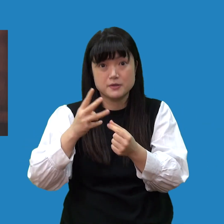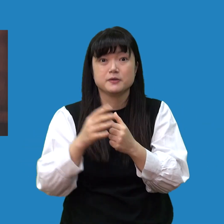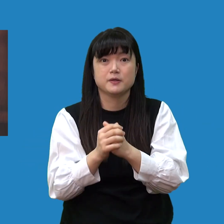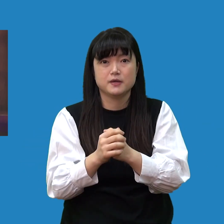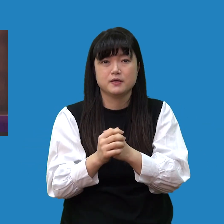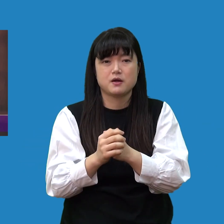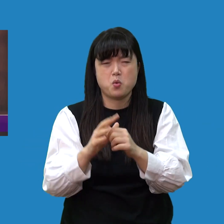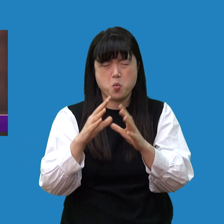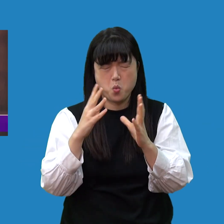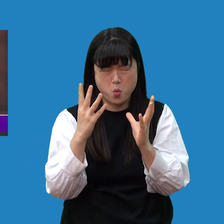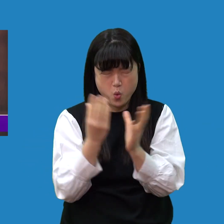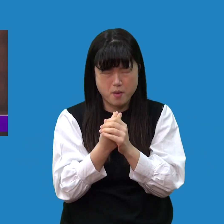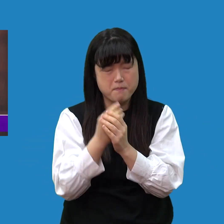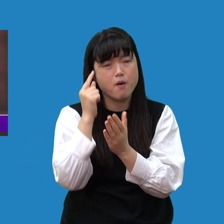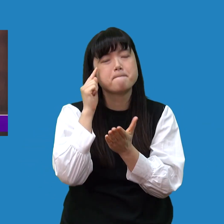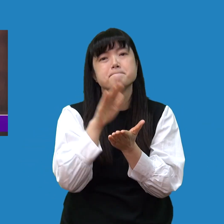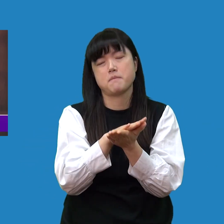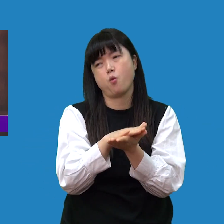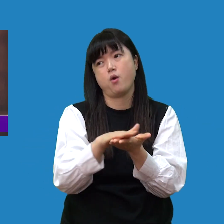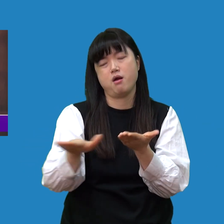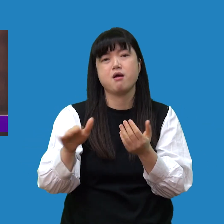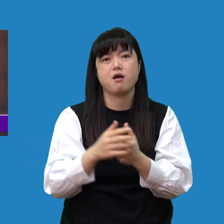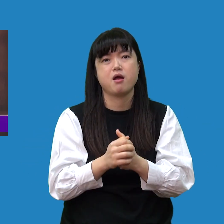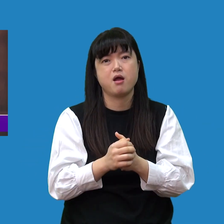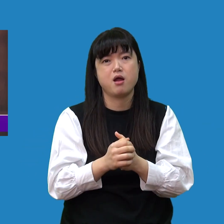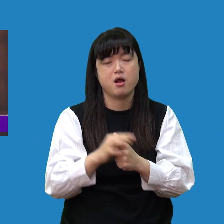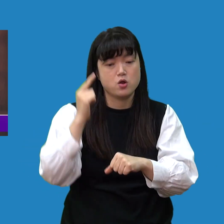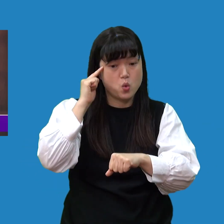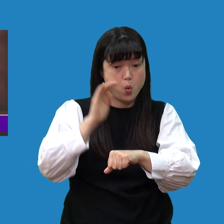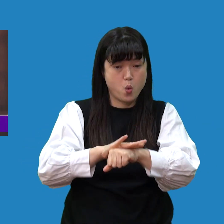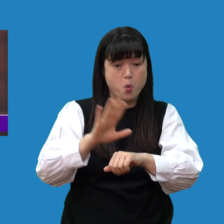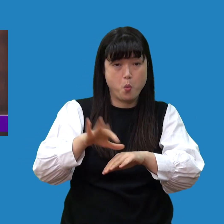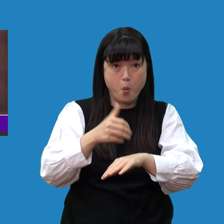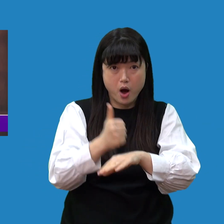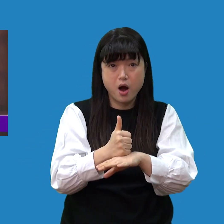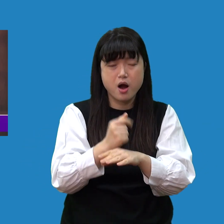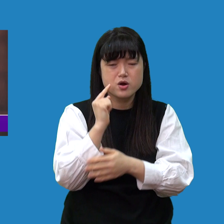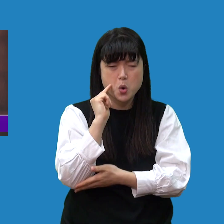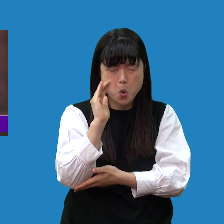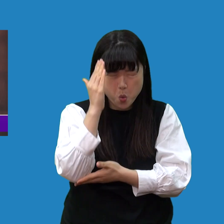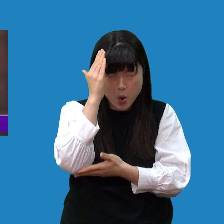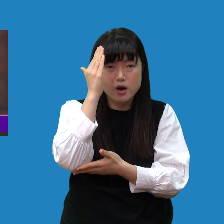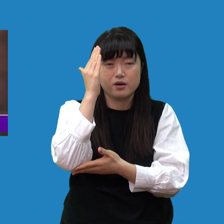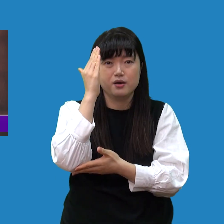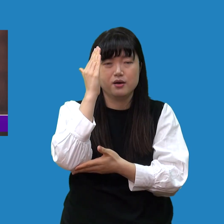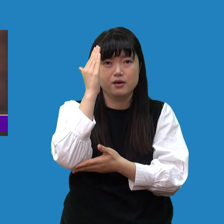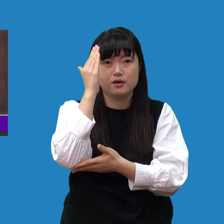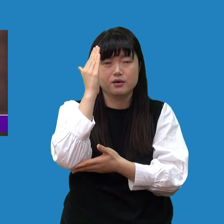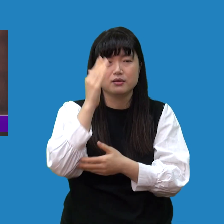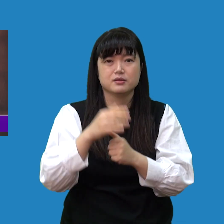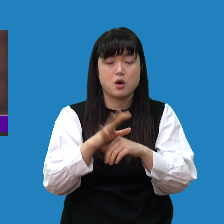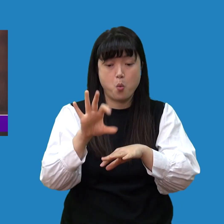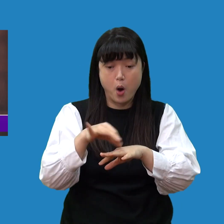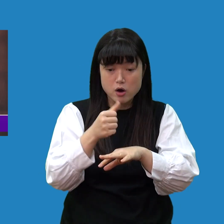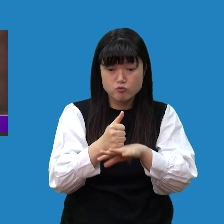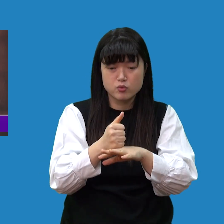번째는 완벽한 평화입니다. 솔로몬의 영화, 그 왕국의